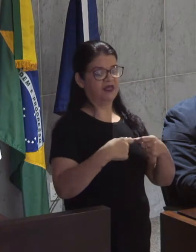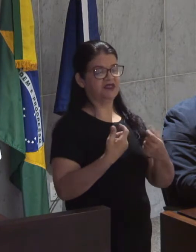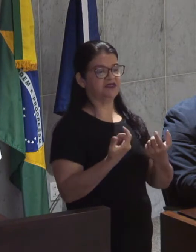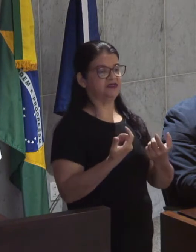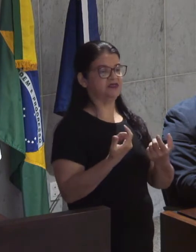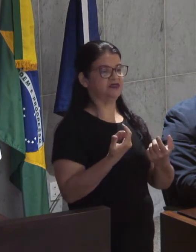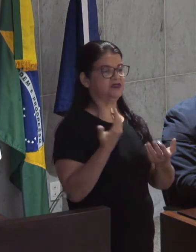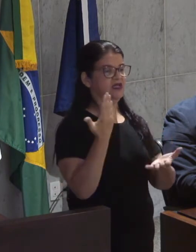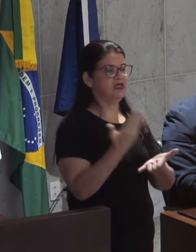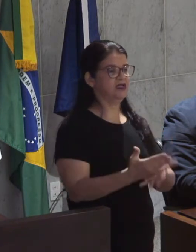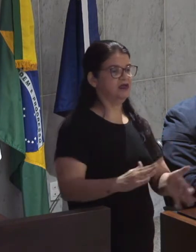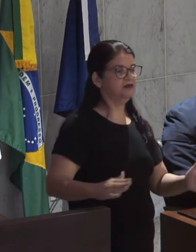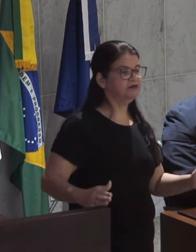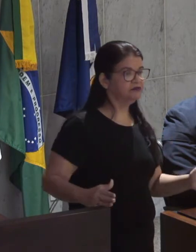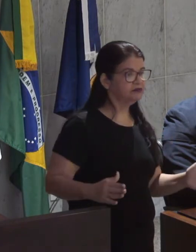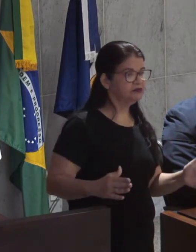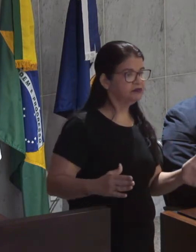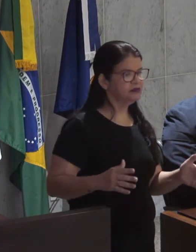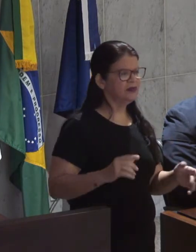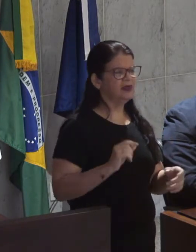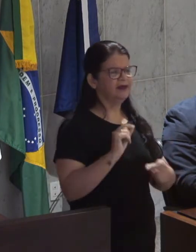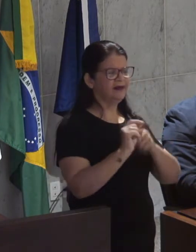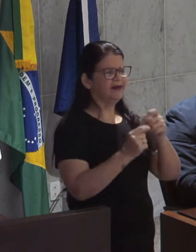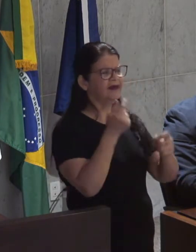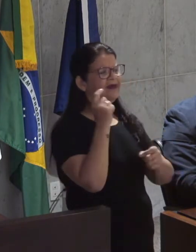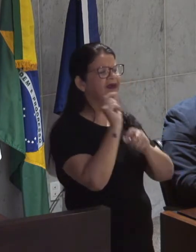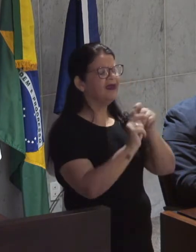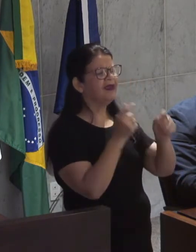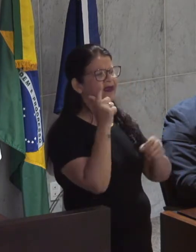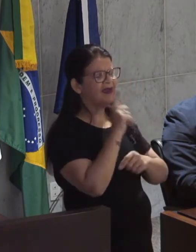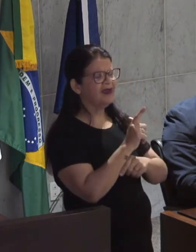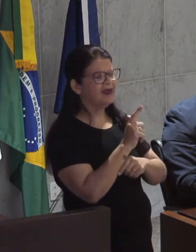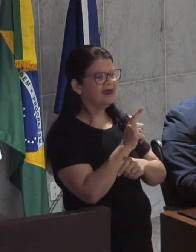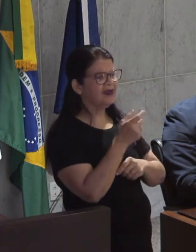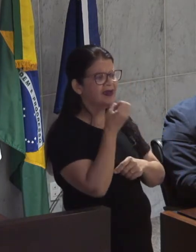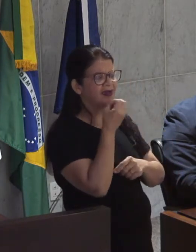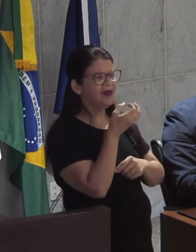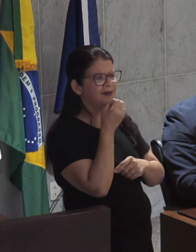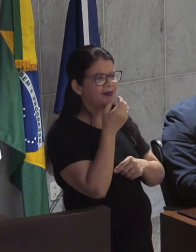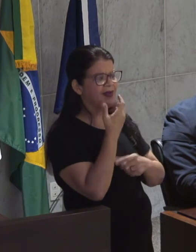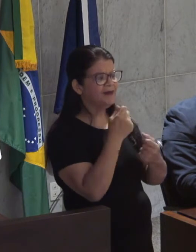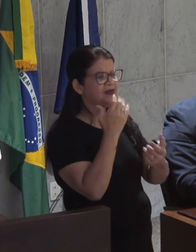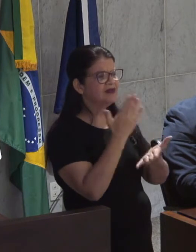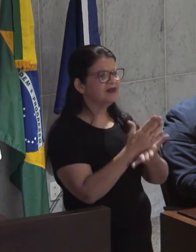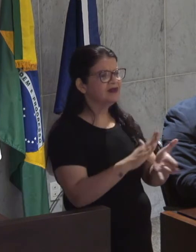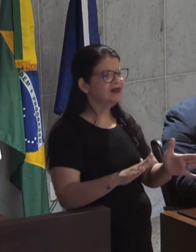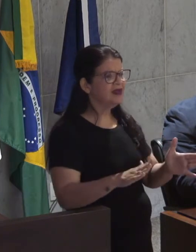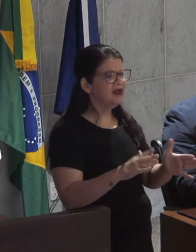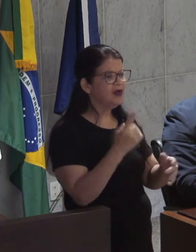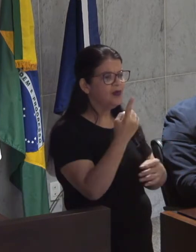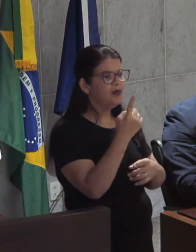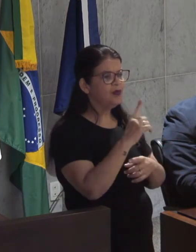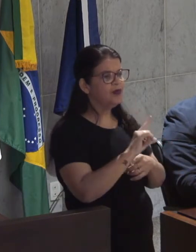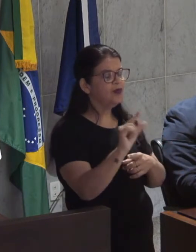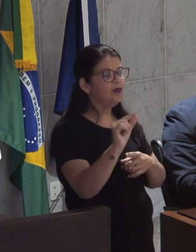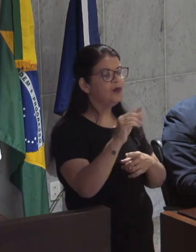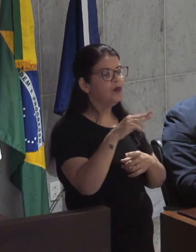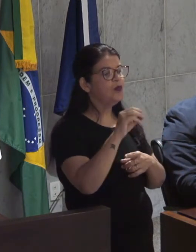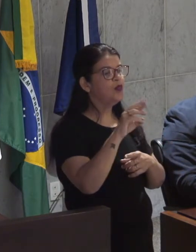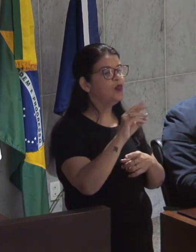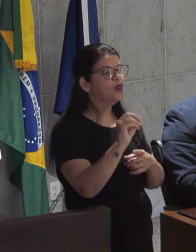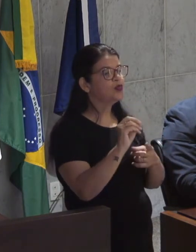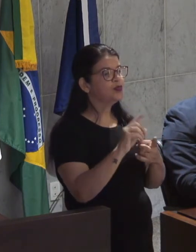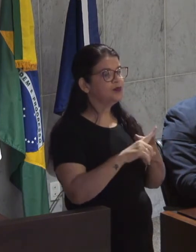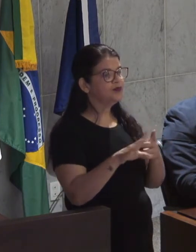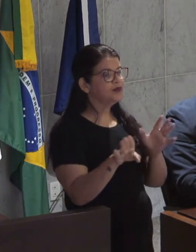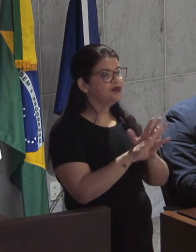combatido. Quem é que ganha bem demais precisa ser combatido? Um que foi embora, Moro,